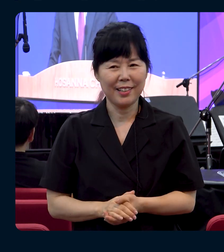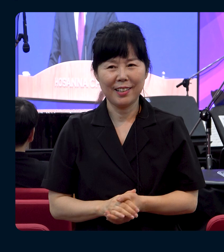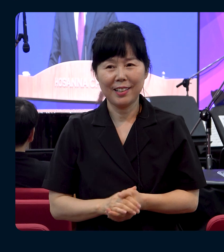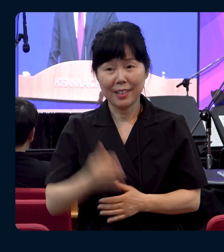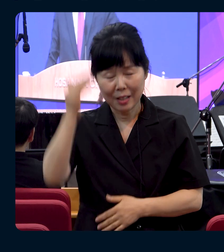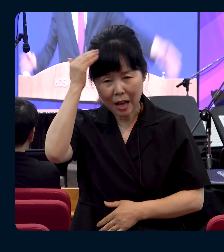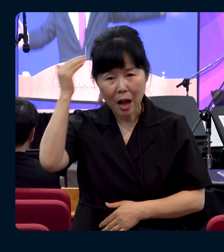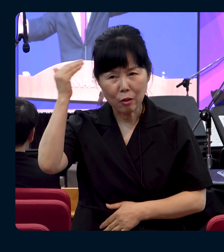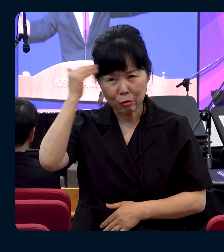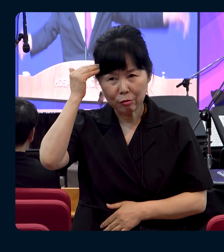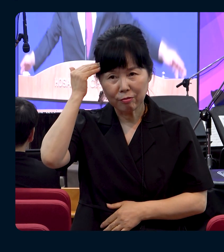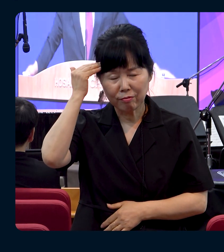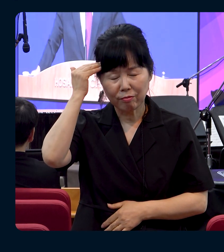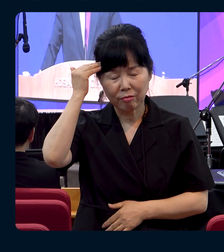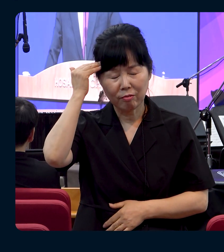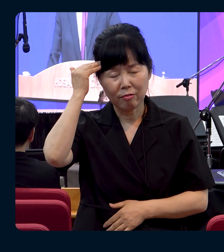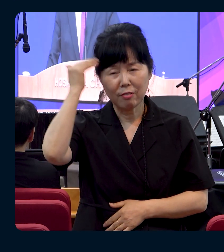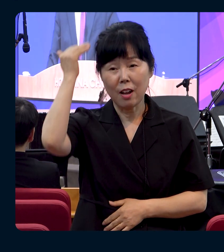한국이 이렇게